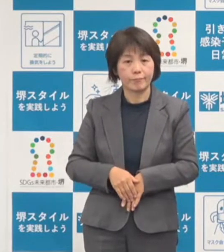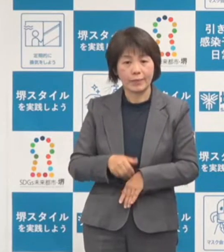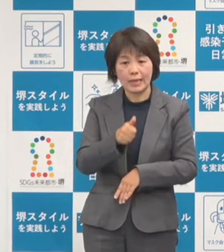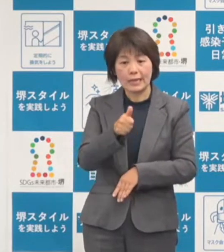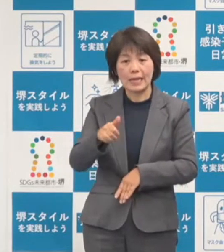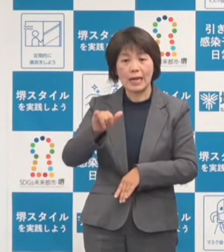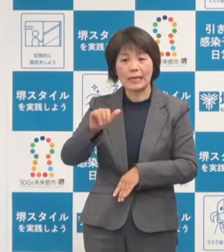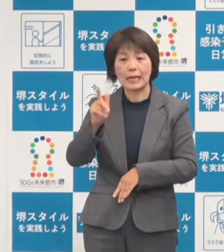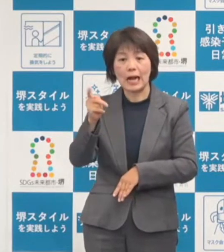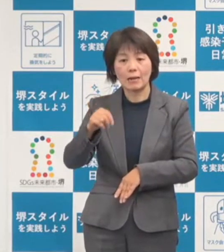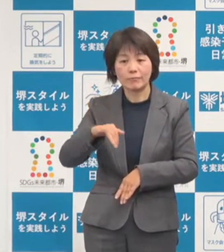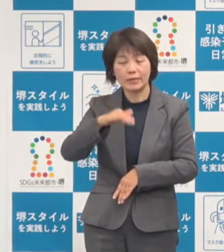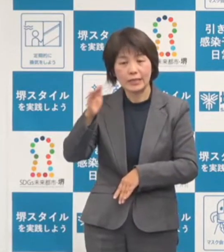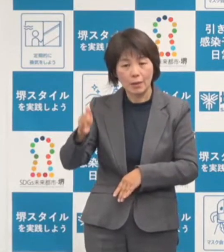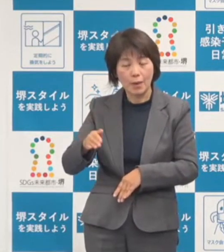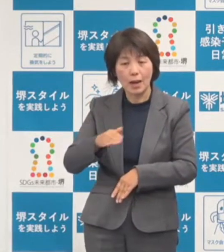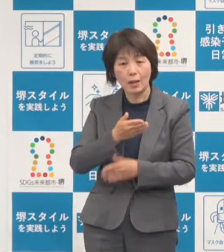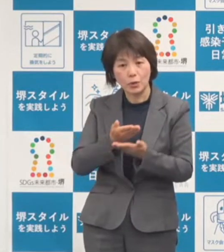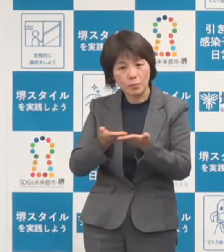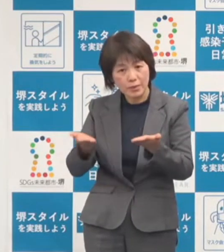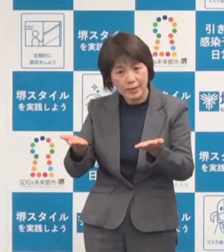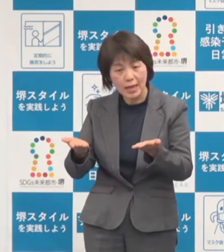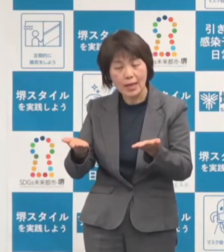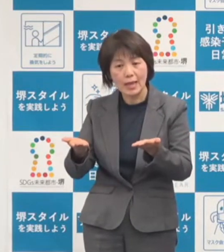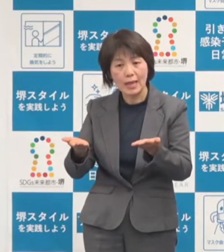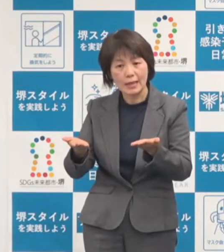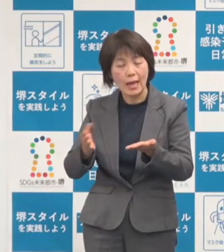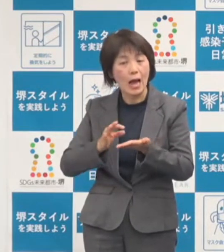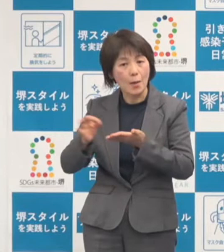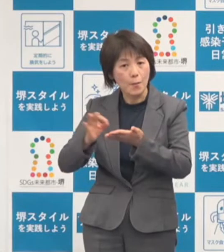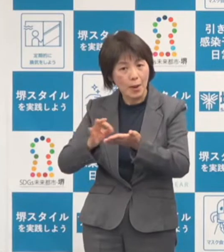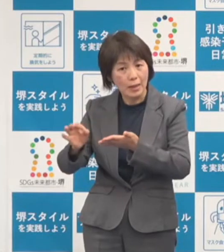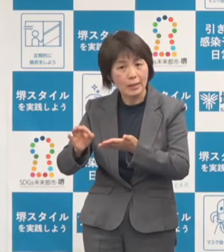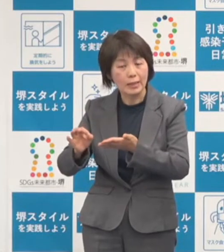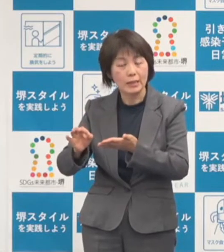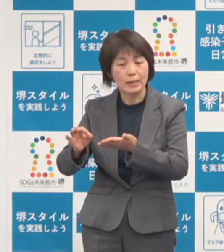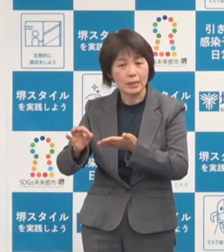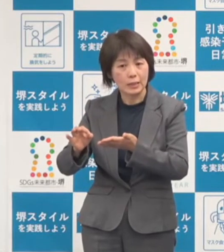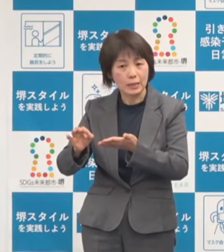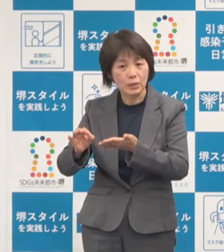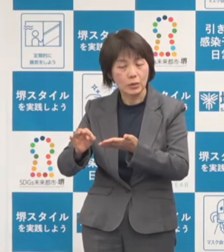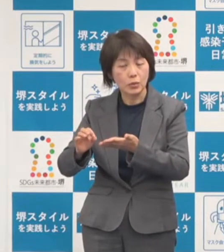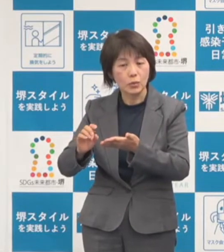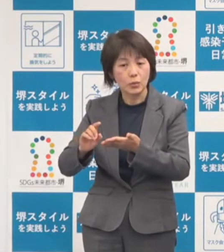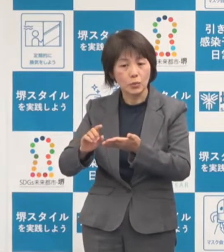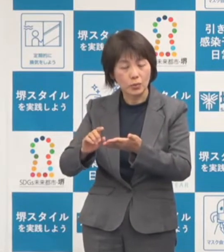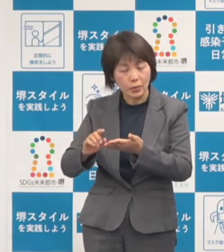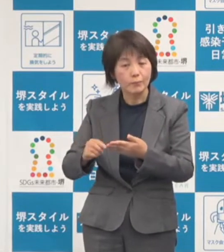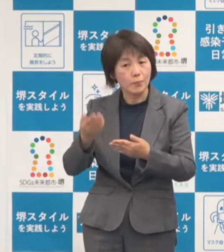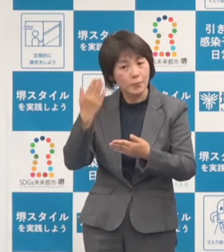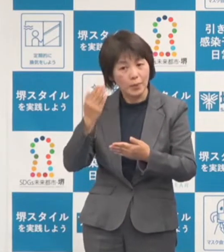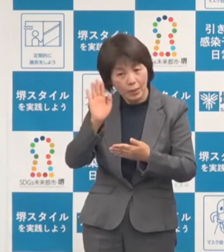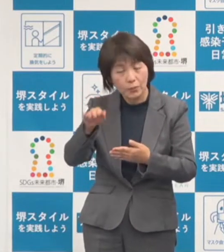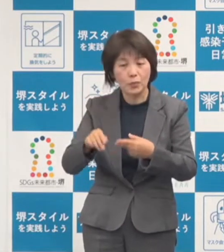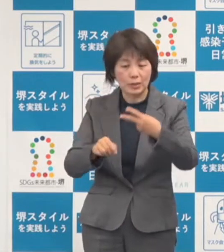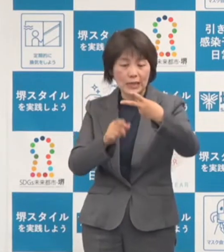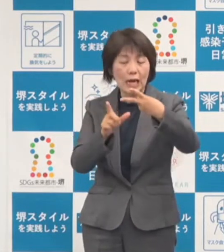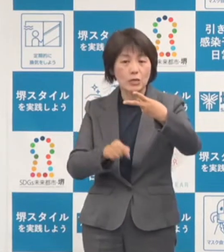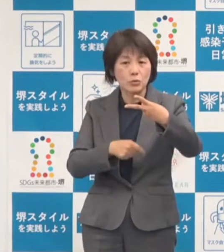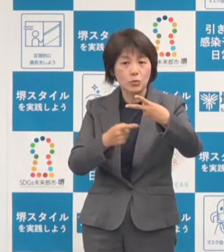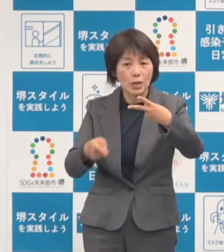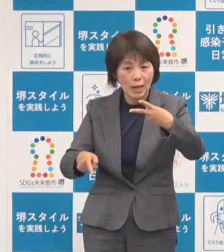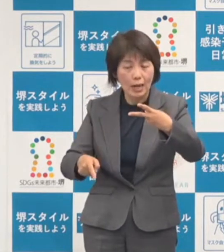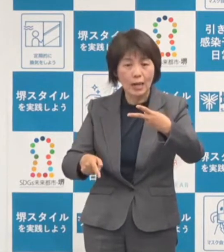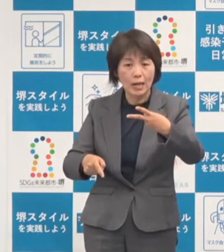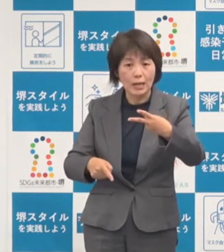で販売とありますの一つお伝えをし忘れておりまして、はい、2月からは全国の伝統